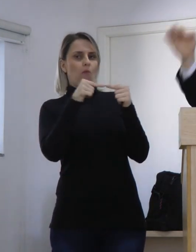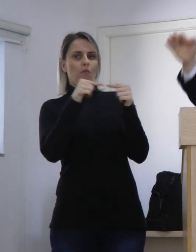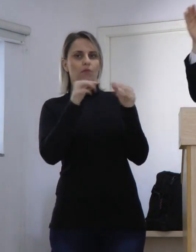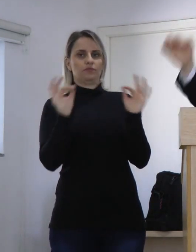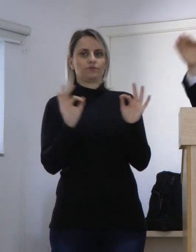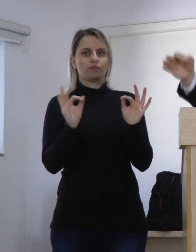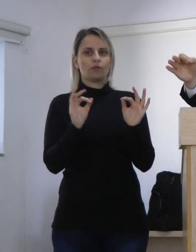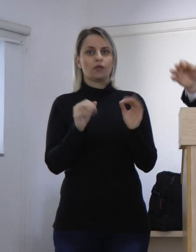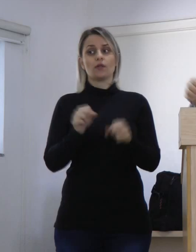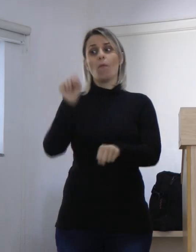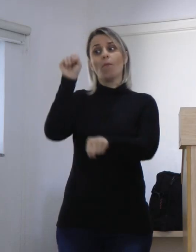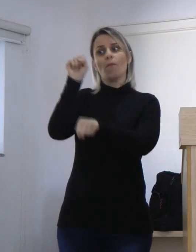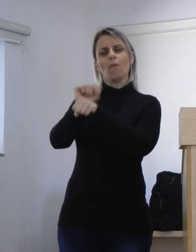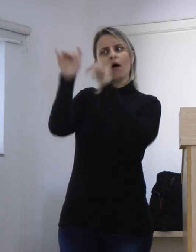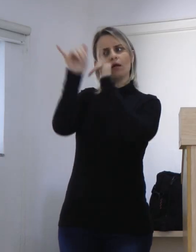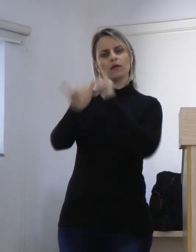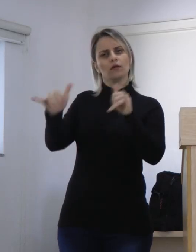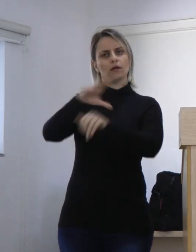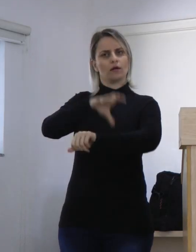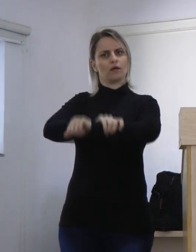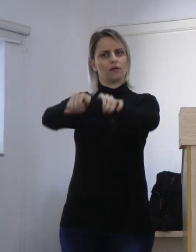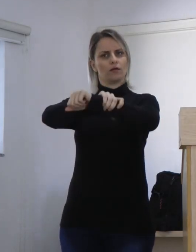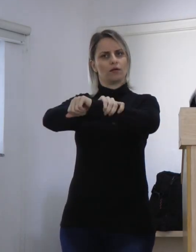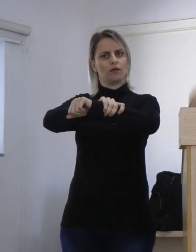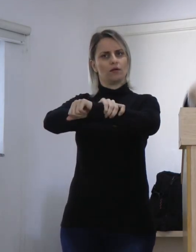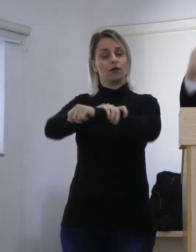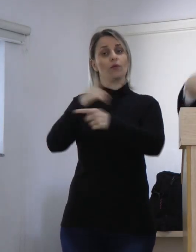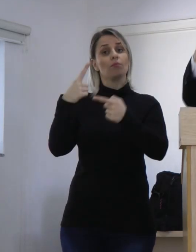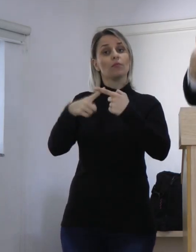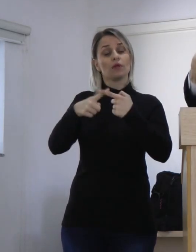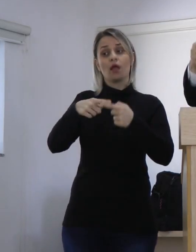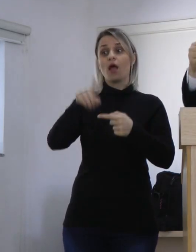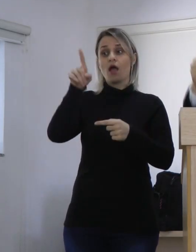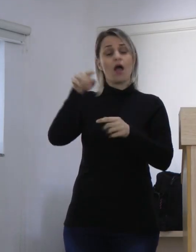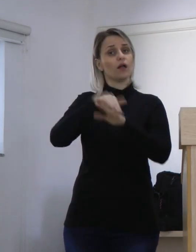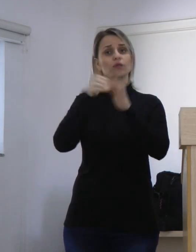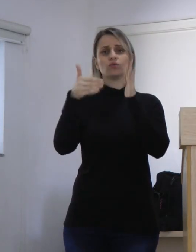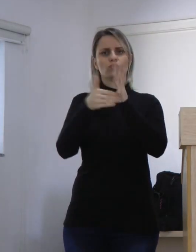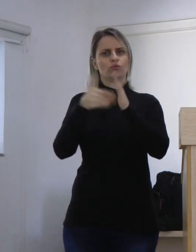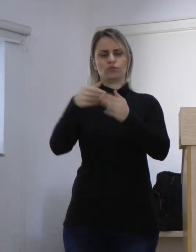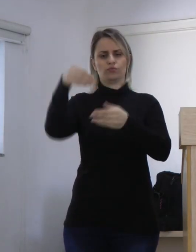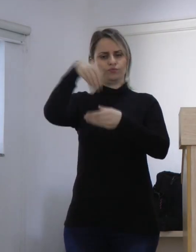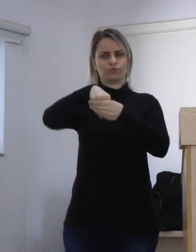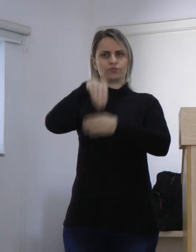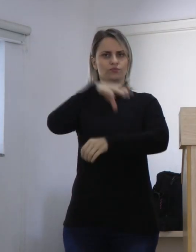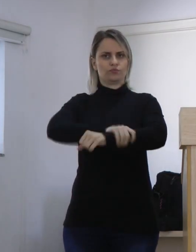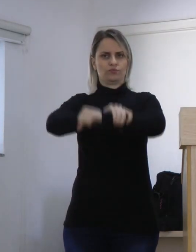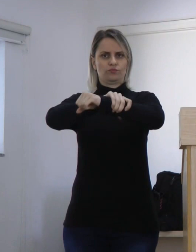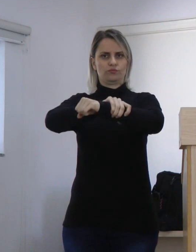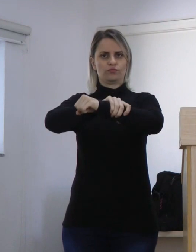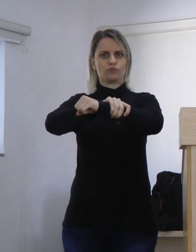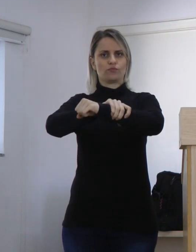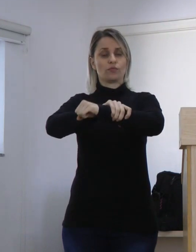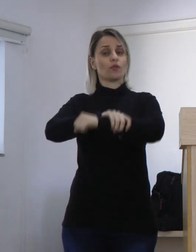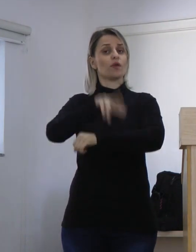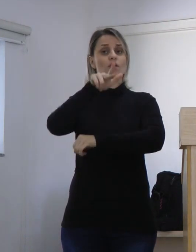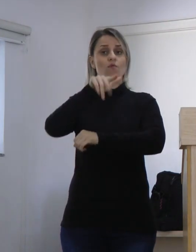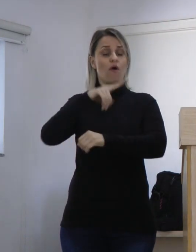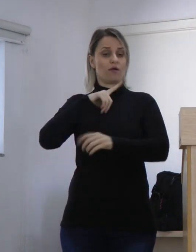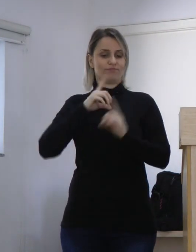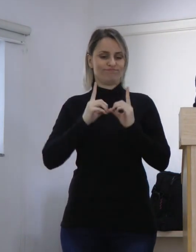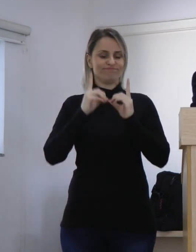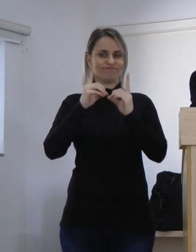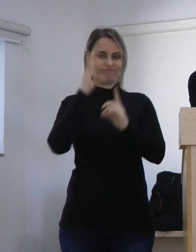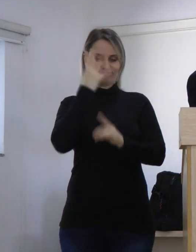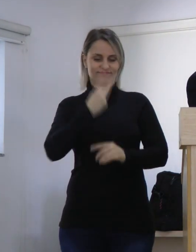não divulgue o materialismo. Porque esses são os frutos do materialismo. Enquanto que a doutrina espírita e muitas